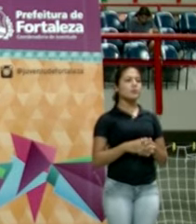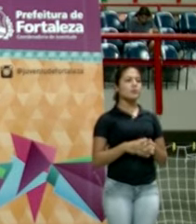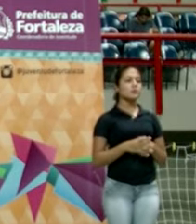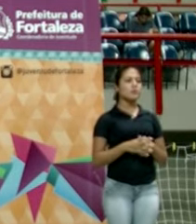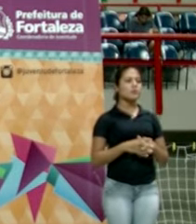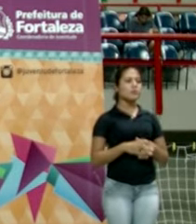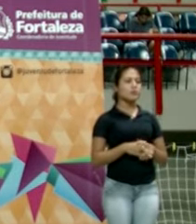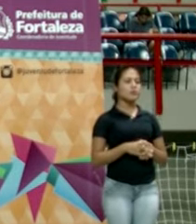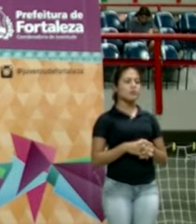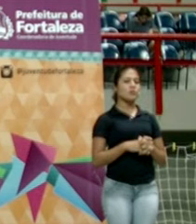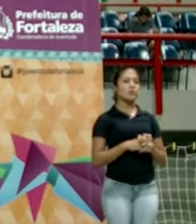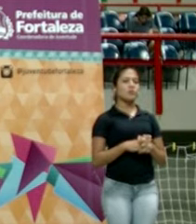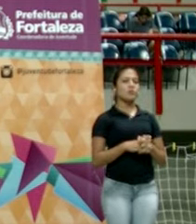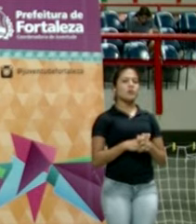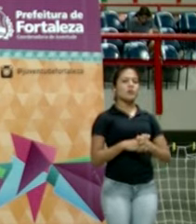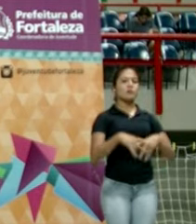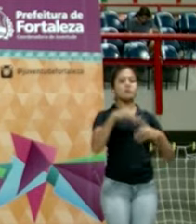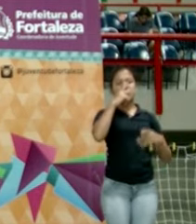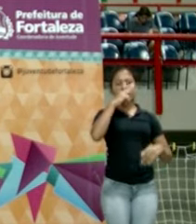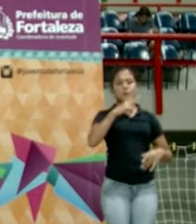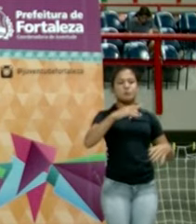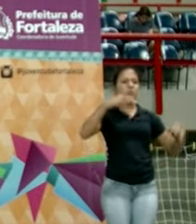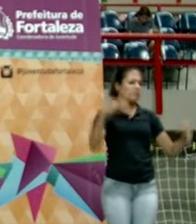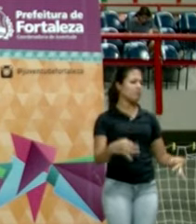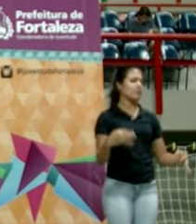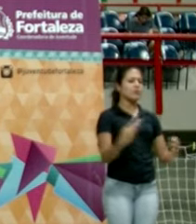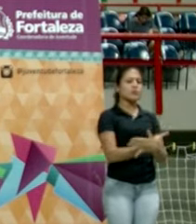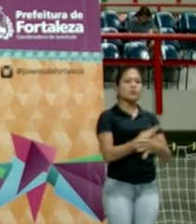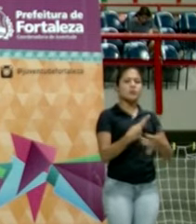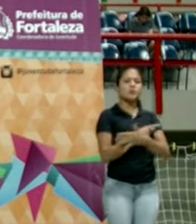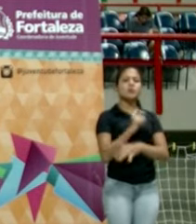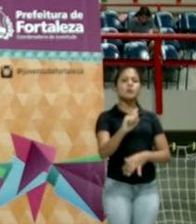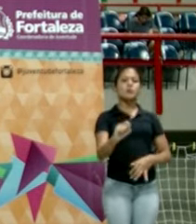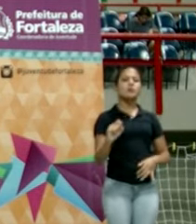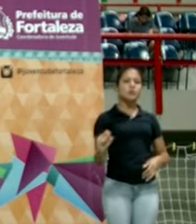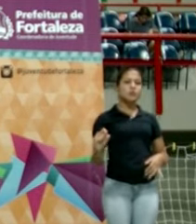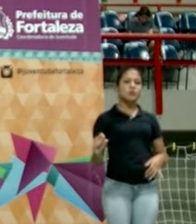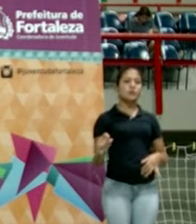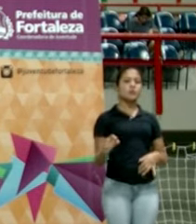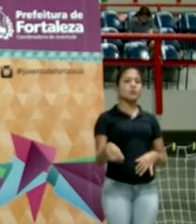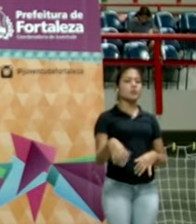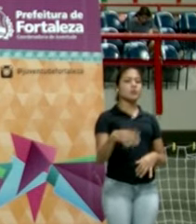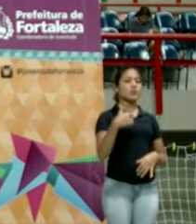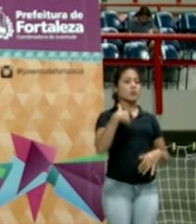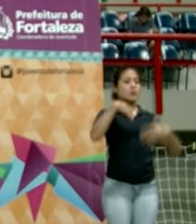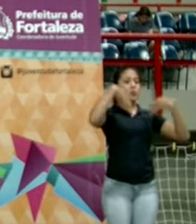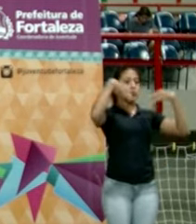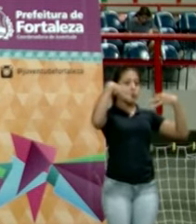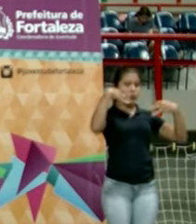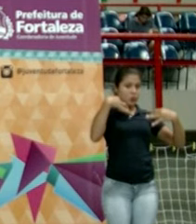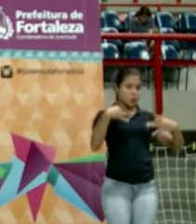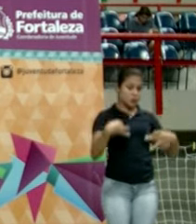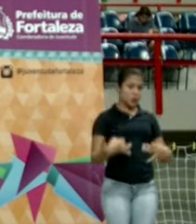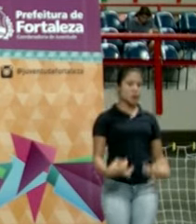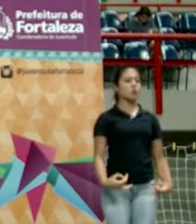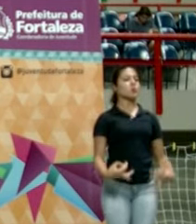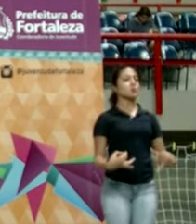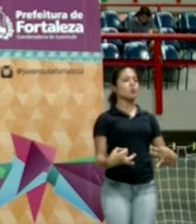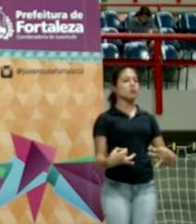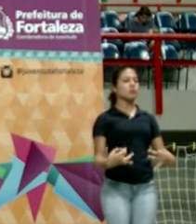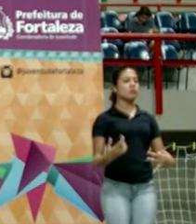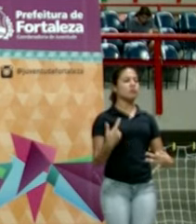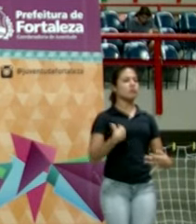E justiça é aquilo em virtude do qual se diz que o homem justo pratica, por